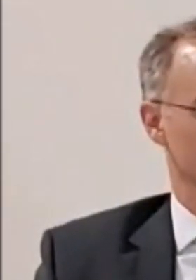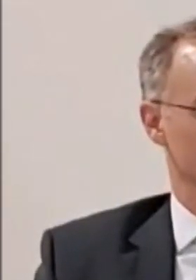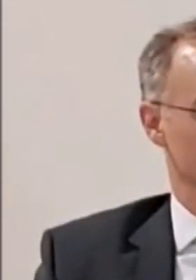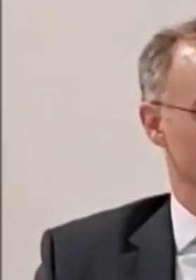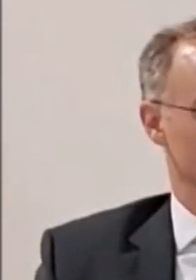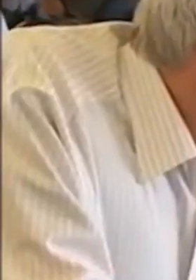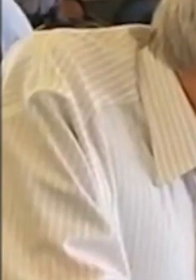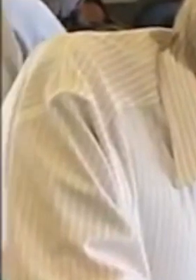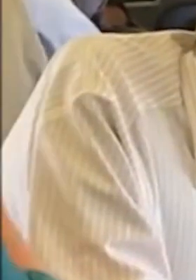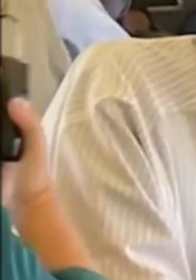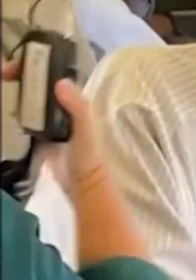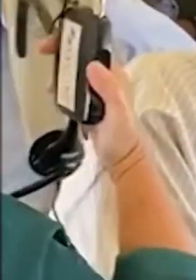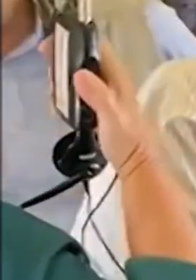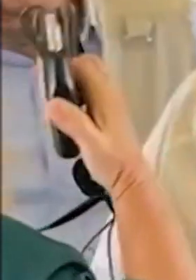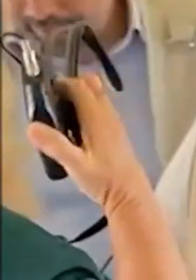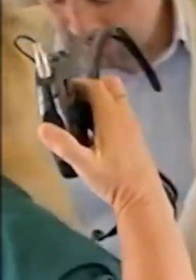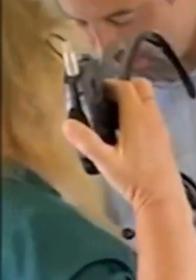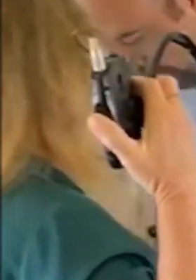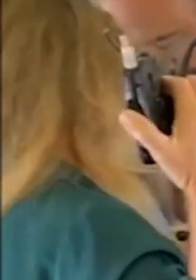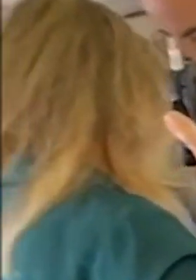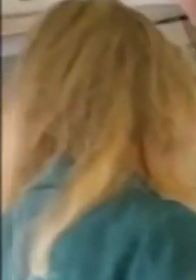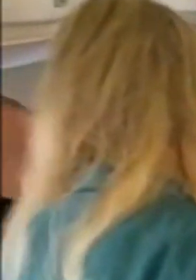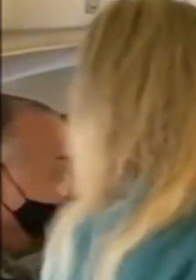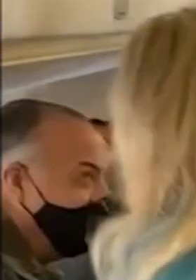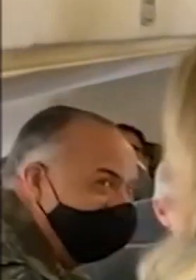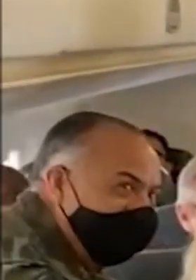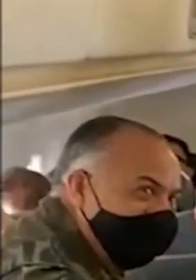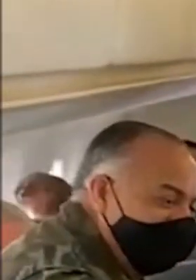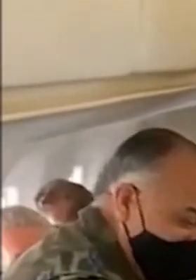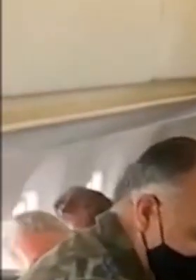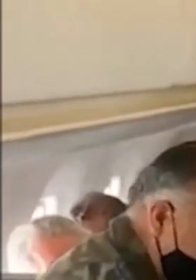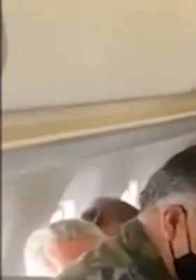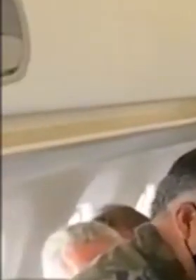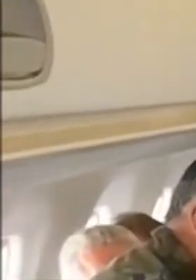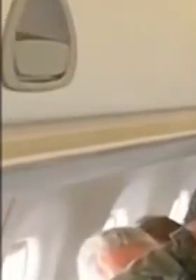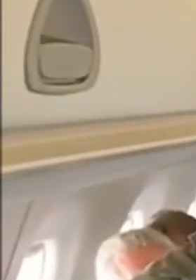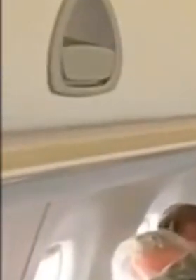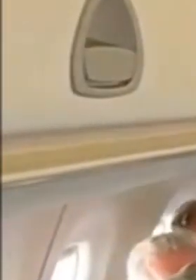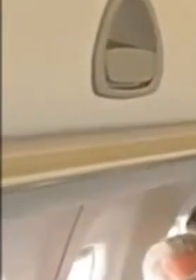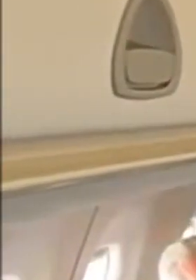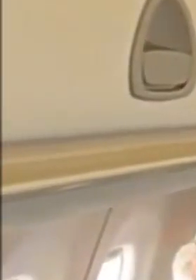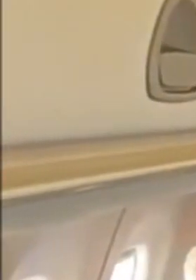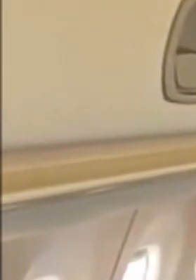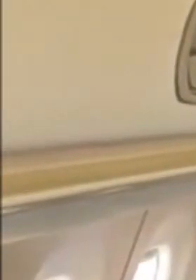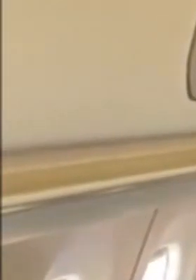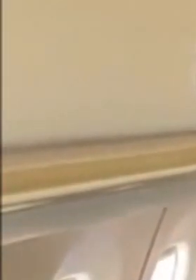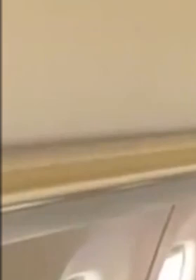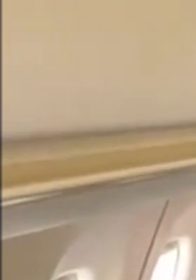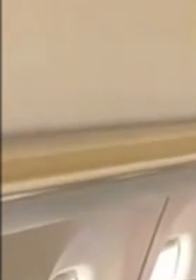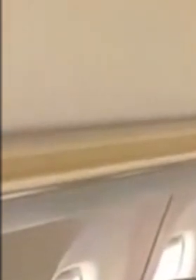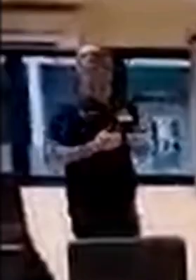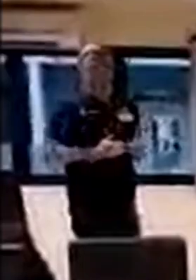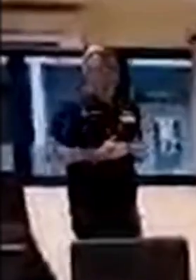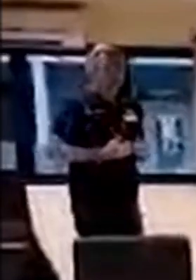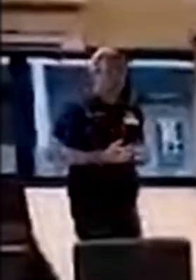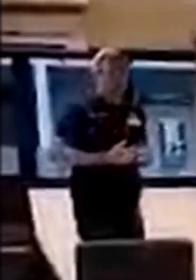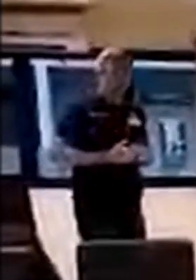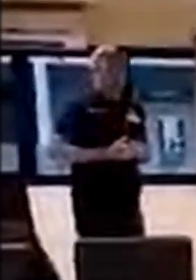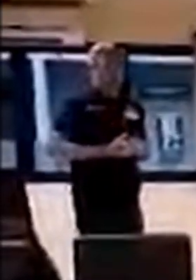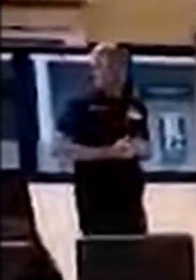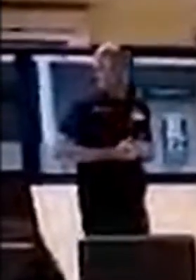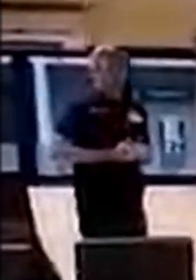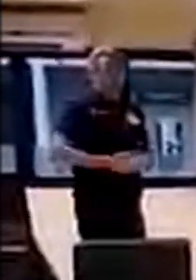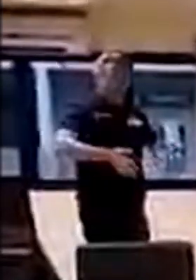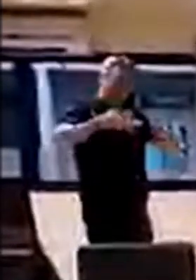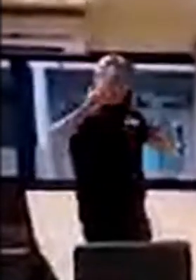Alexandre Saraiva. Foi ele que, no começo do mês, disse a embaixadores estrangeiros em viagem ao Amazonas que o